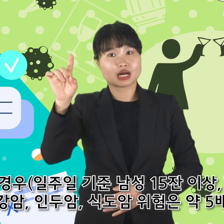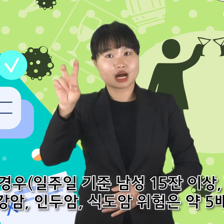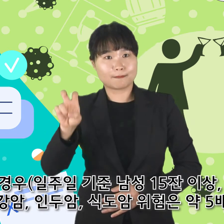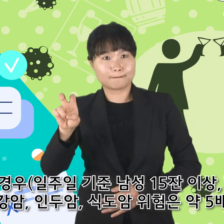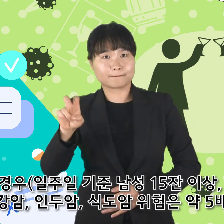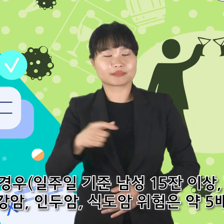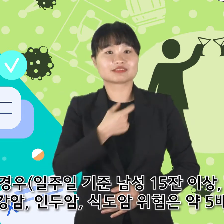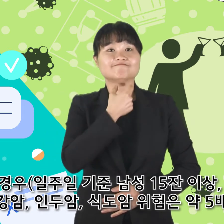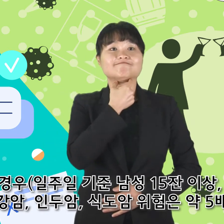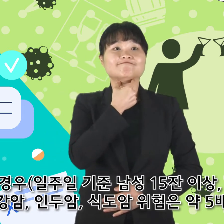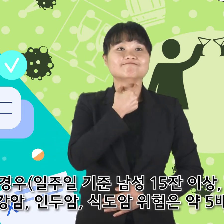인두암.